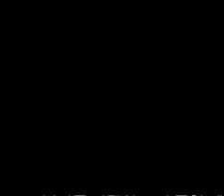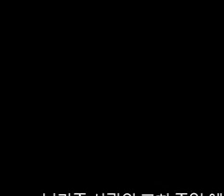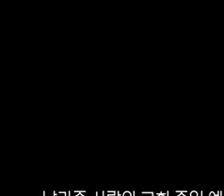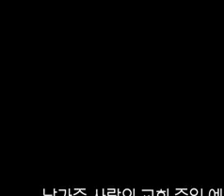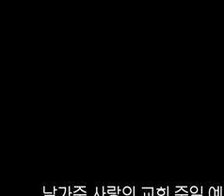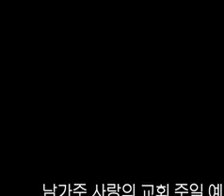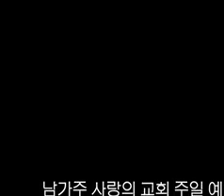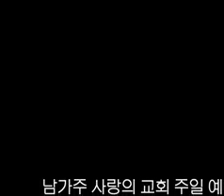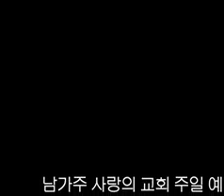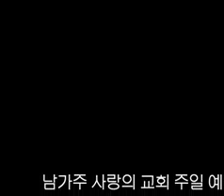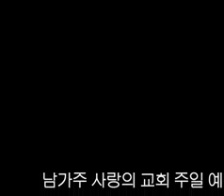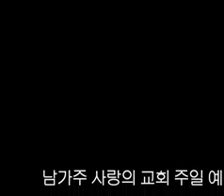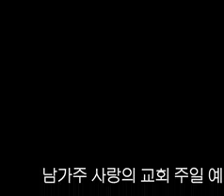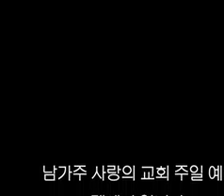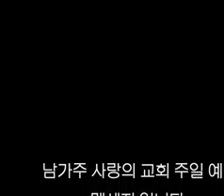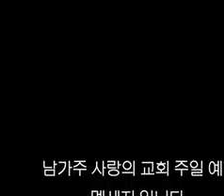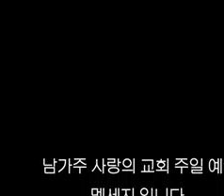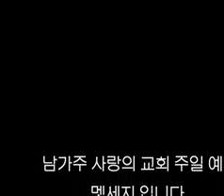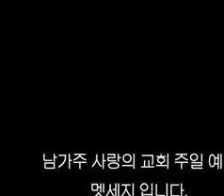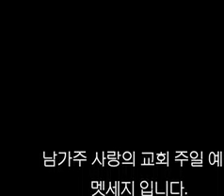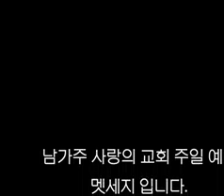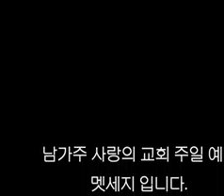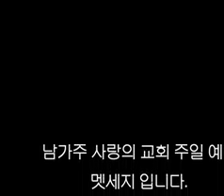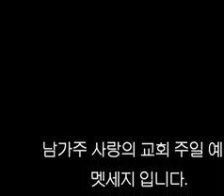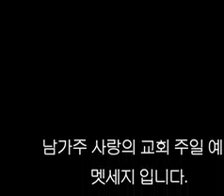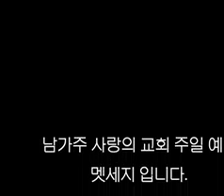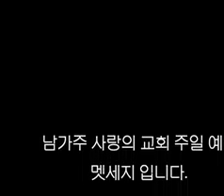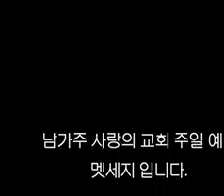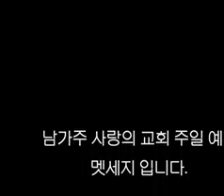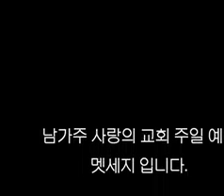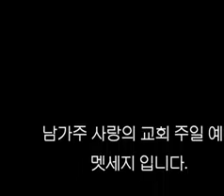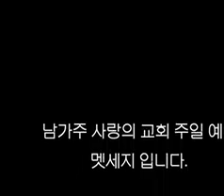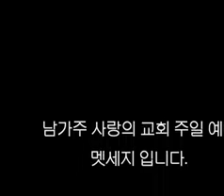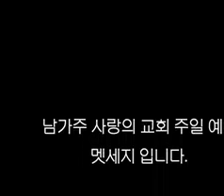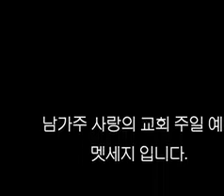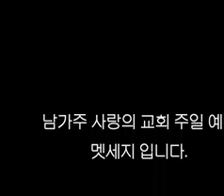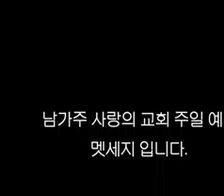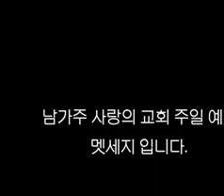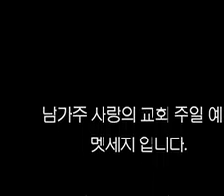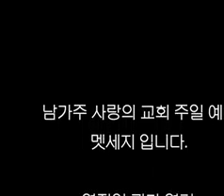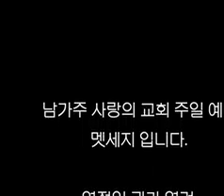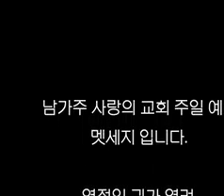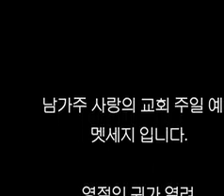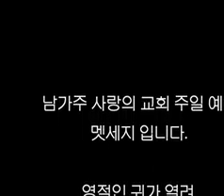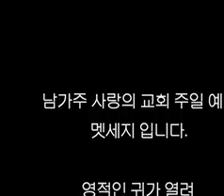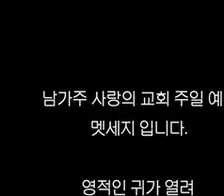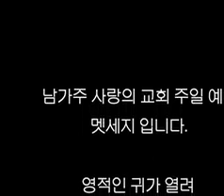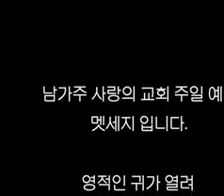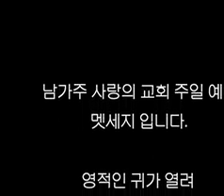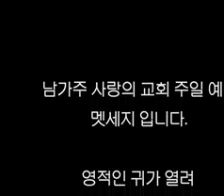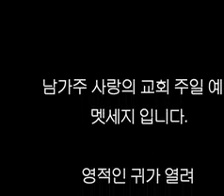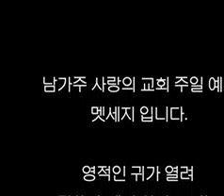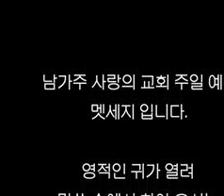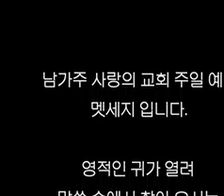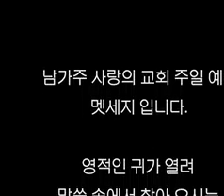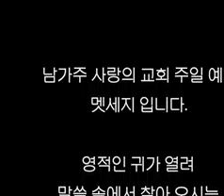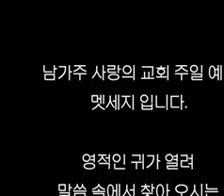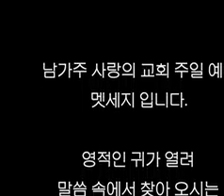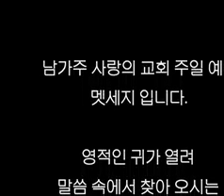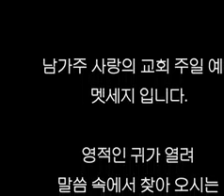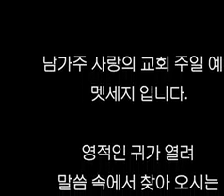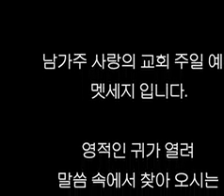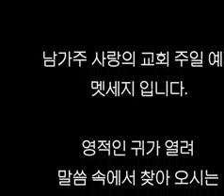남가주 사랑의 교회 주일 예배 메시지입니다. 영적인 귀가 열려 말씀